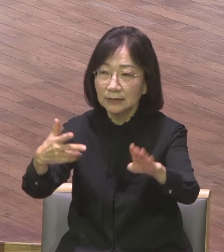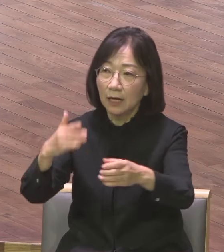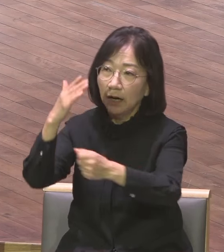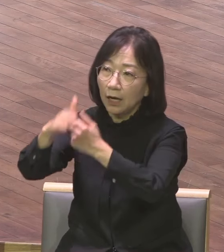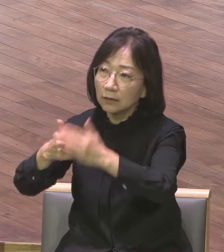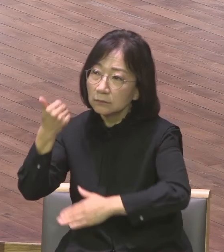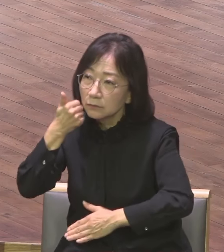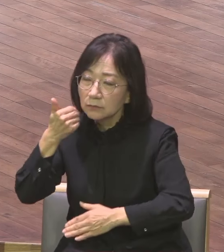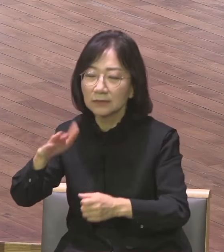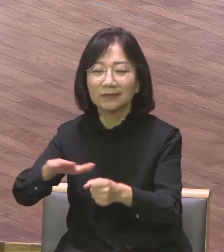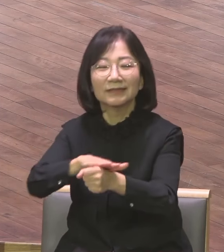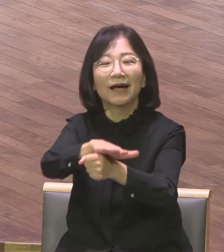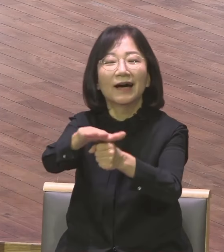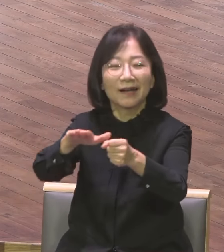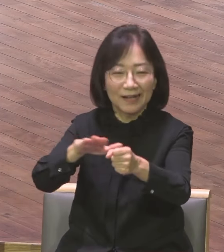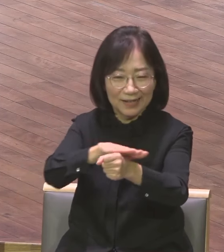대전제지요.